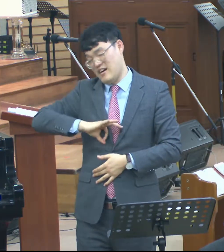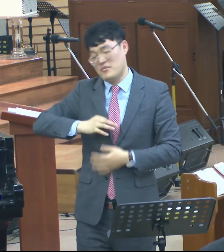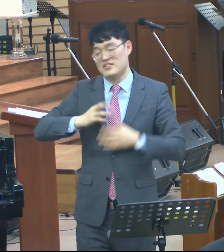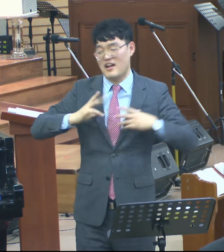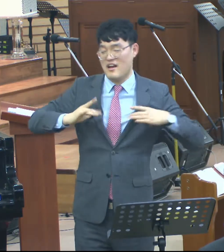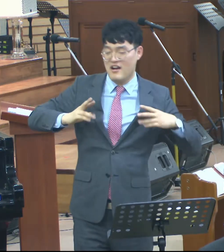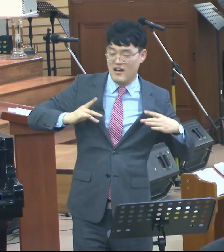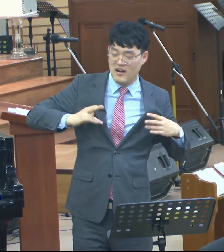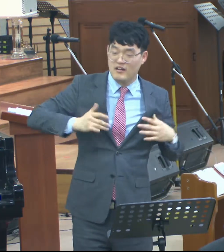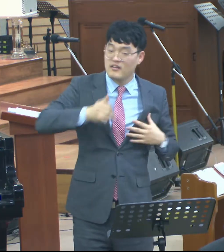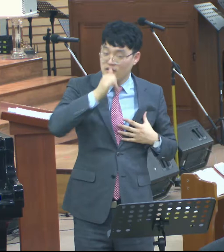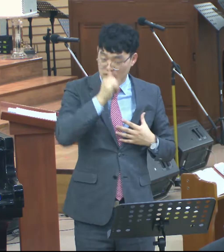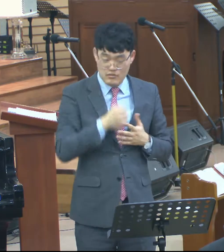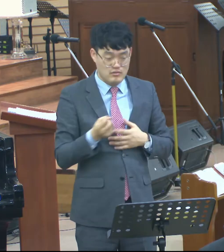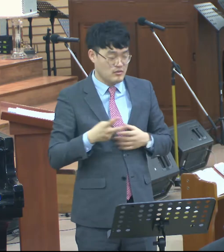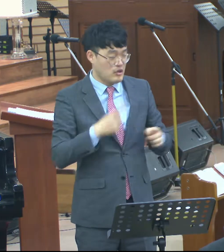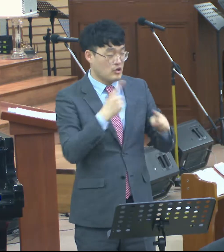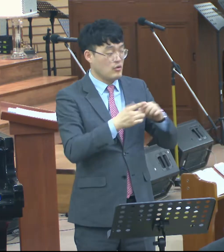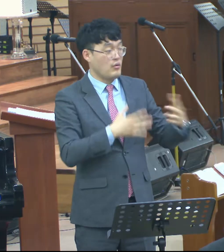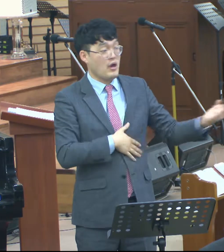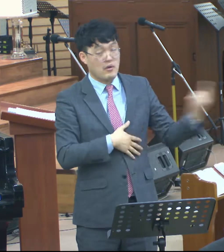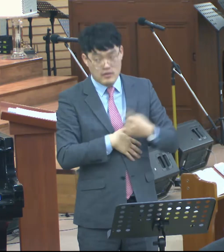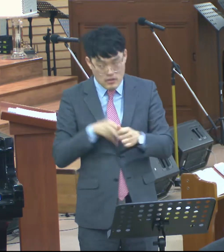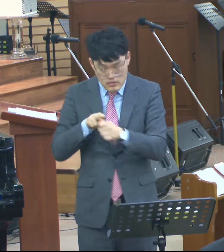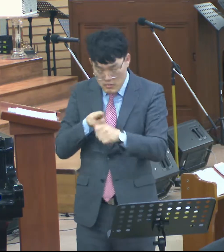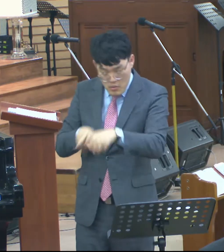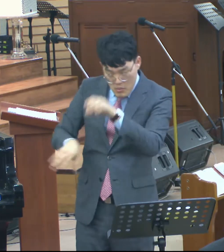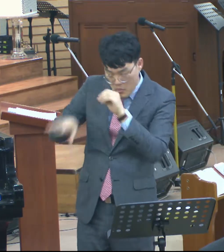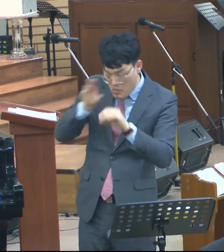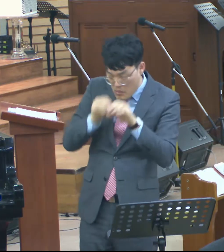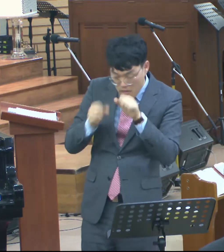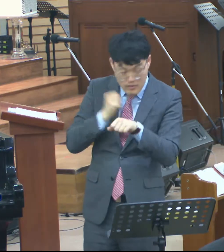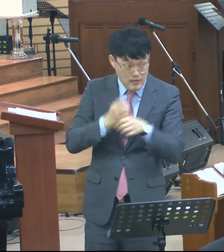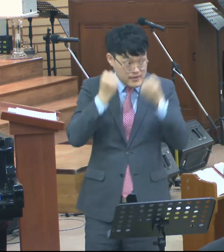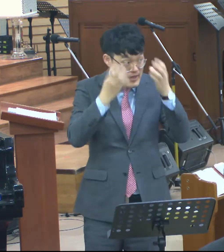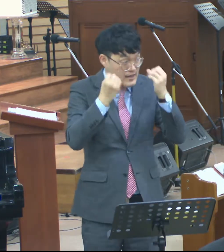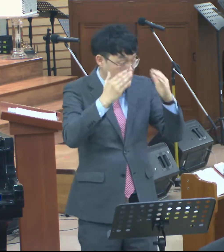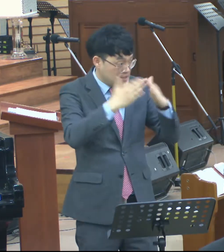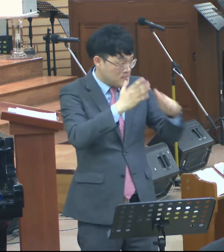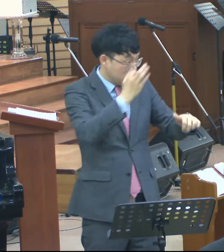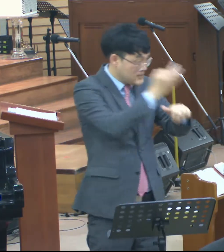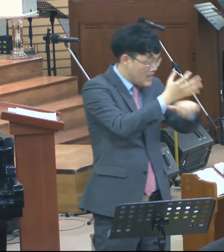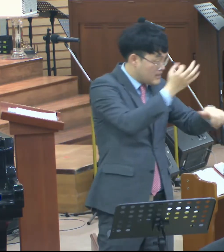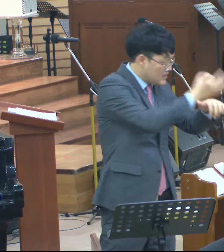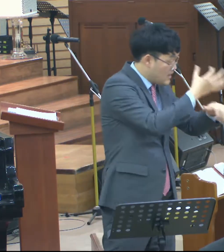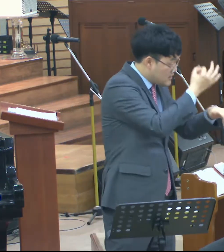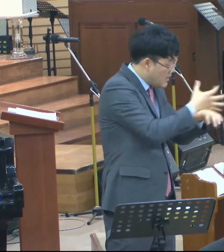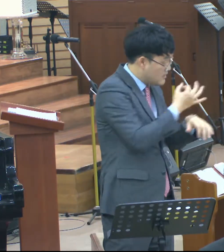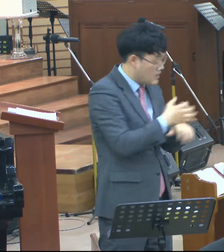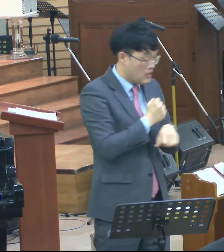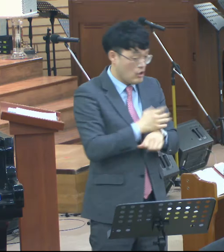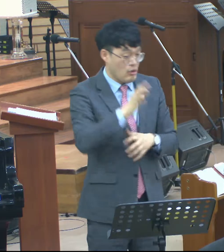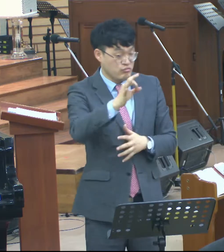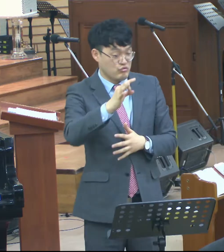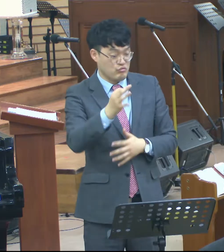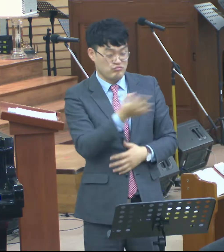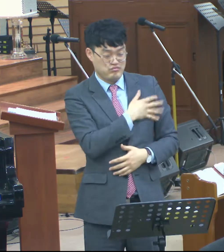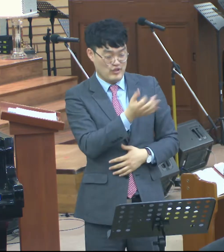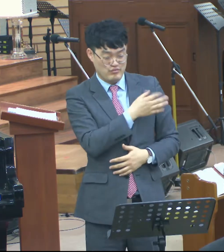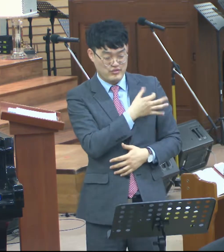근데 교회를 와가지고 정보를 듣고 새 집을 사고 그렇게 하면서 부를 더 축적해서